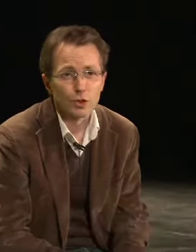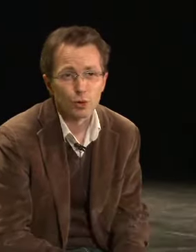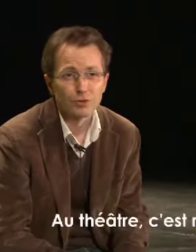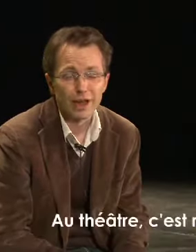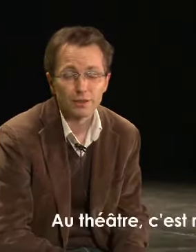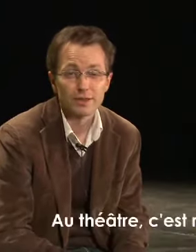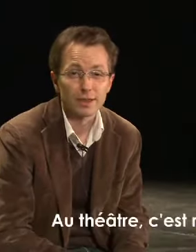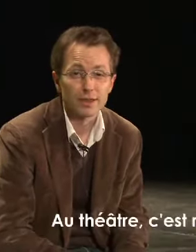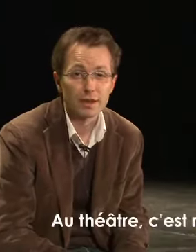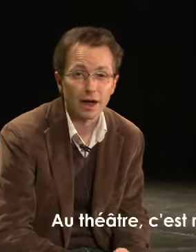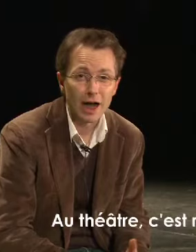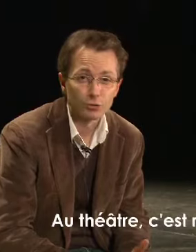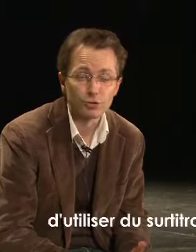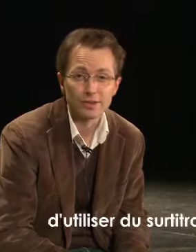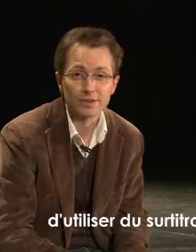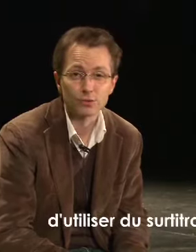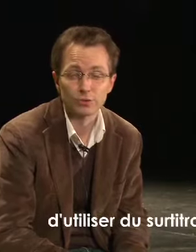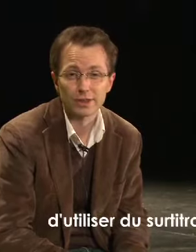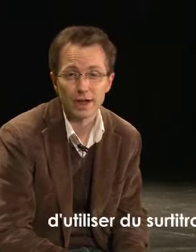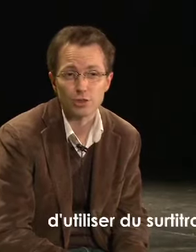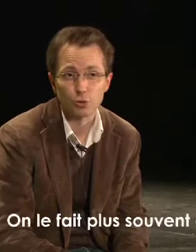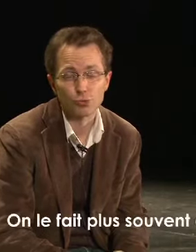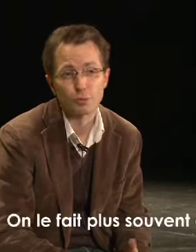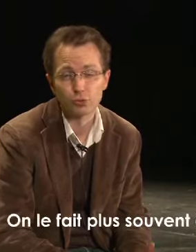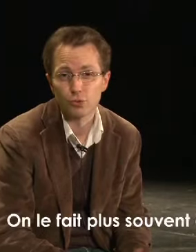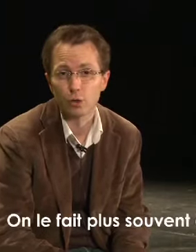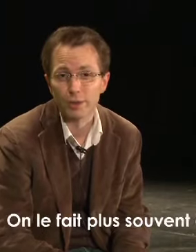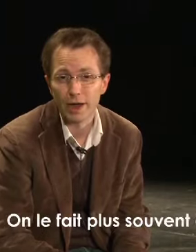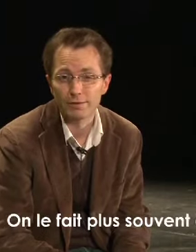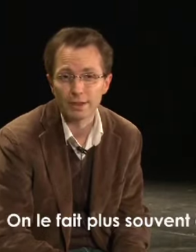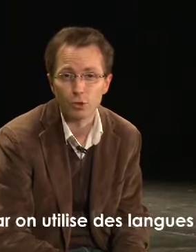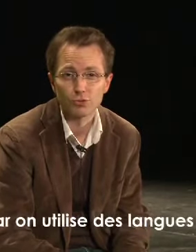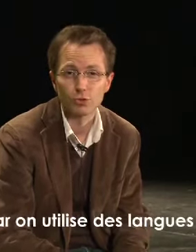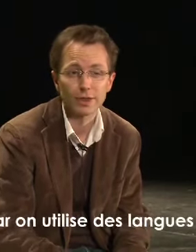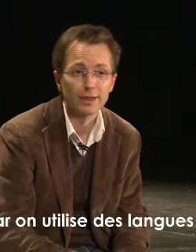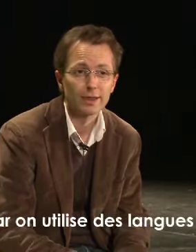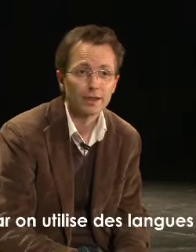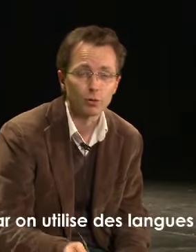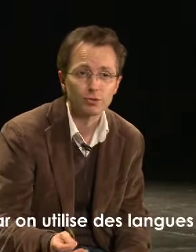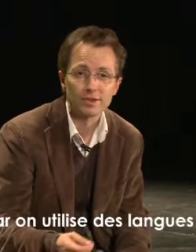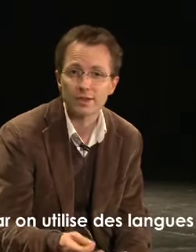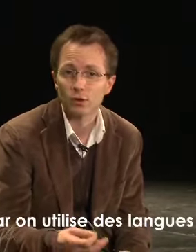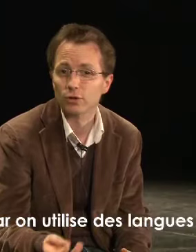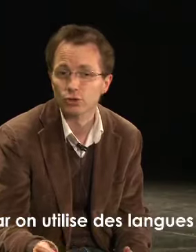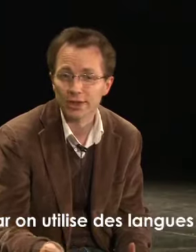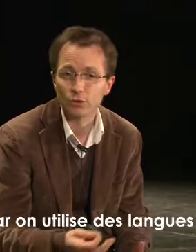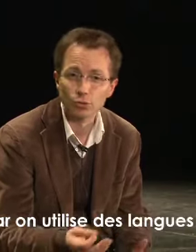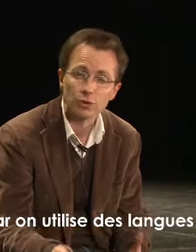Au théâtre, c'est rare d'utiliser du surtitrage. On le fait plus souvent à l'opéra, évidemment, puisque on utilise des langues étrangères, donc on